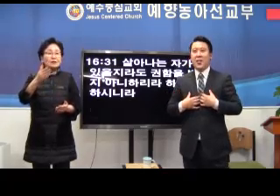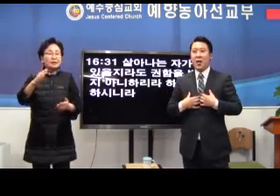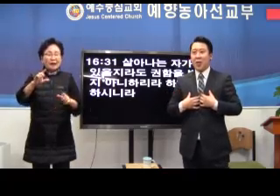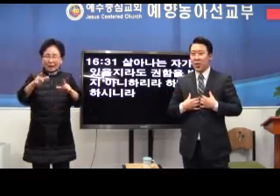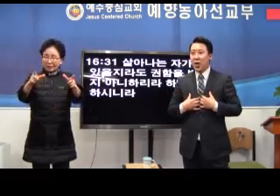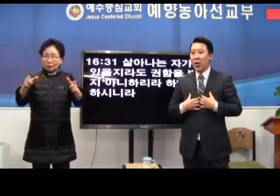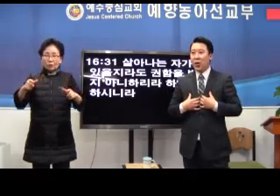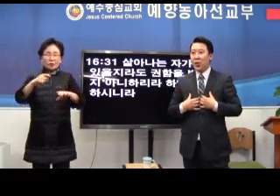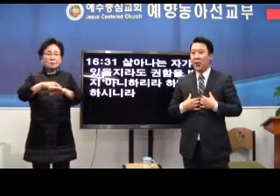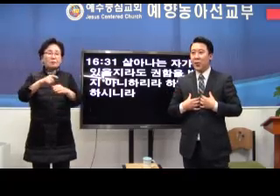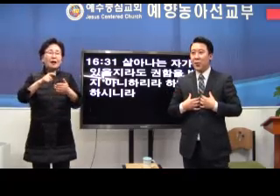자가 돼서